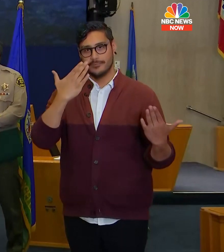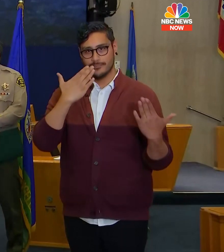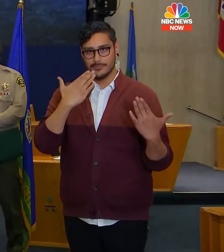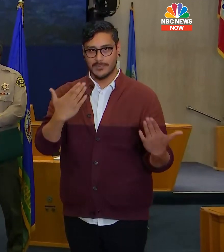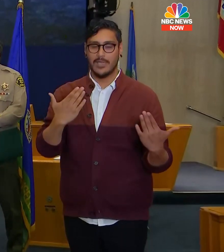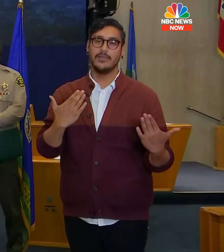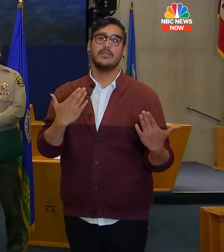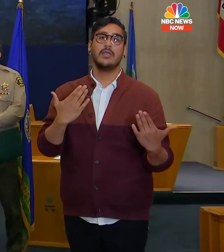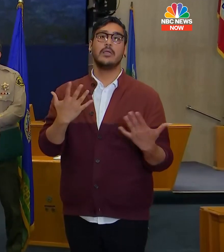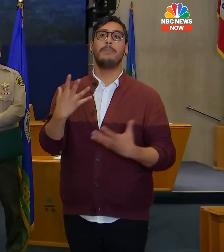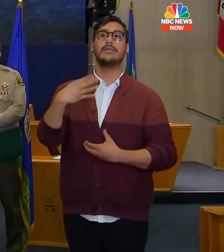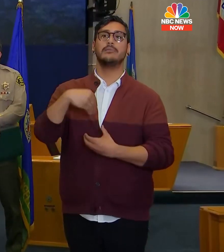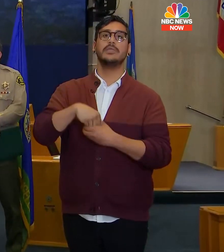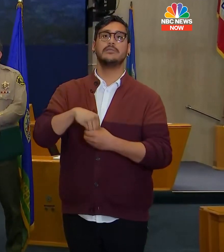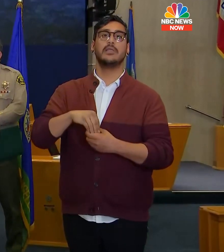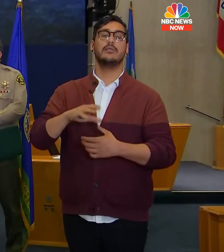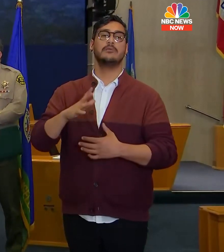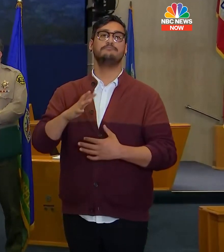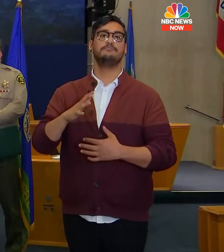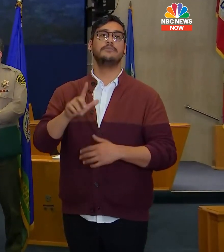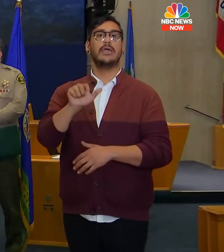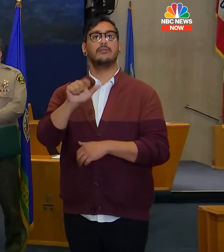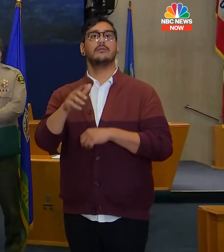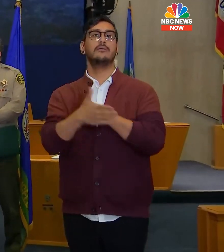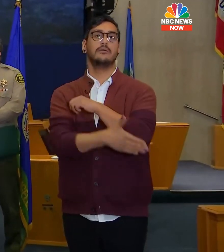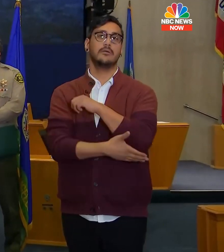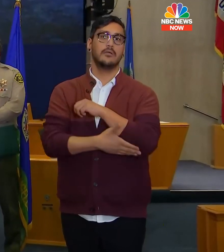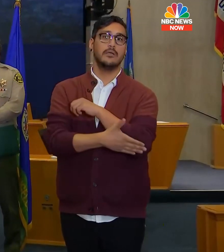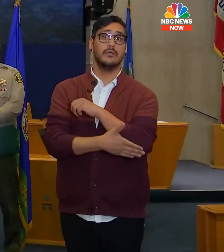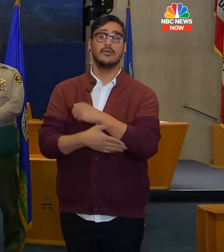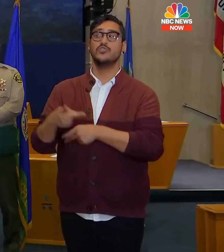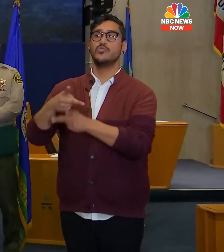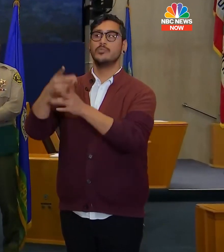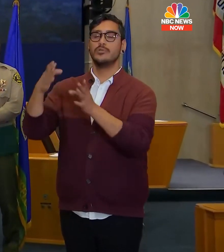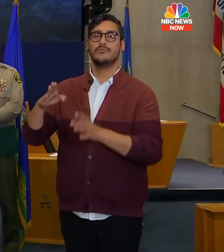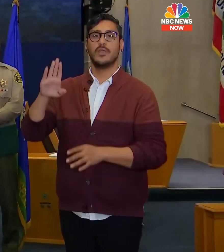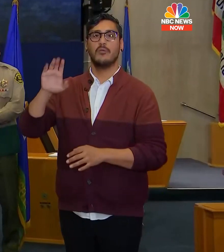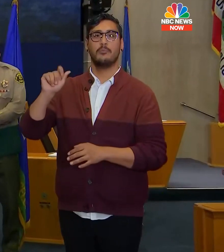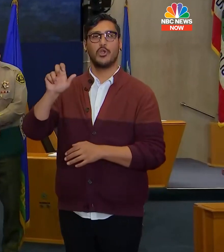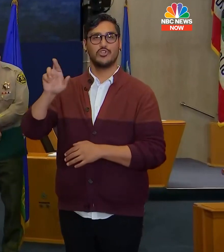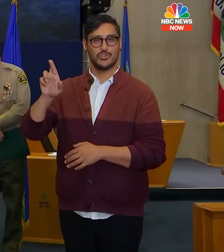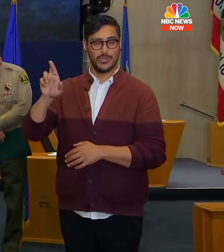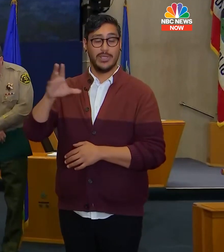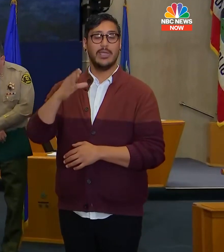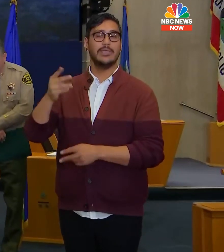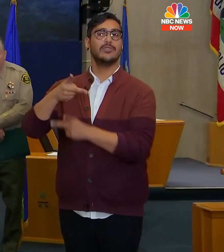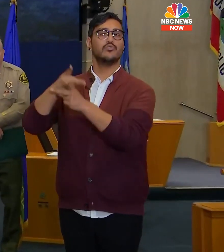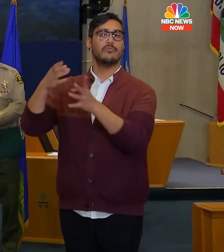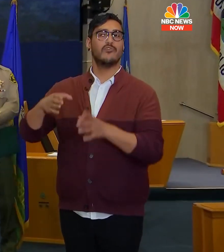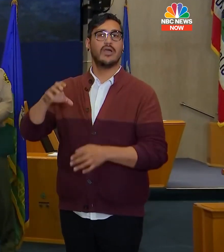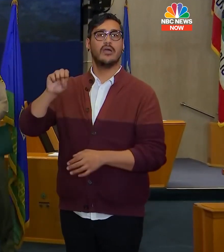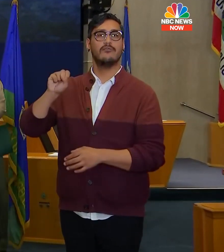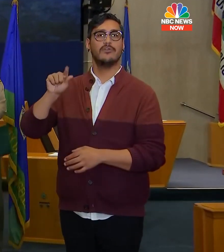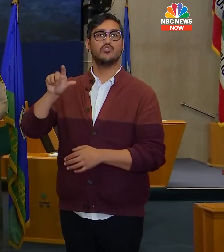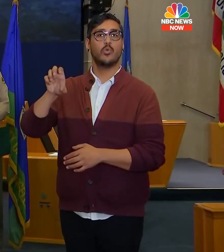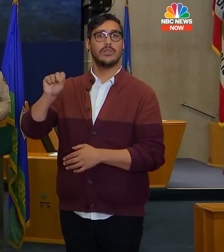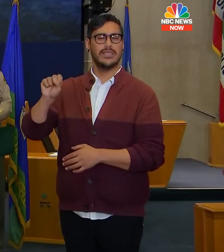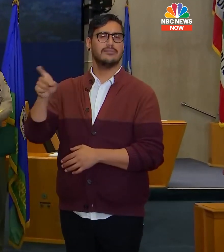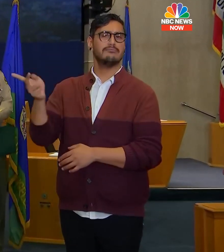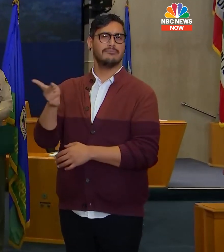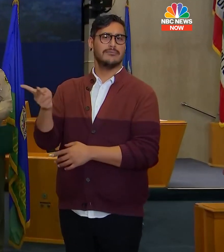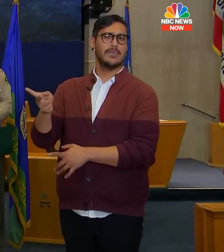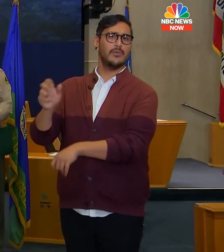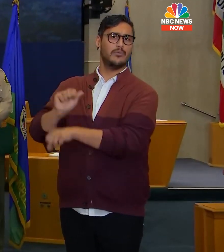la participación del Condado de Los Ángeles, a la supervisora Barger y a la supervisora Solís para trabajar con nosotros, y